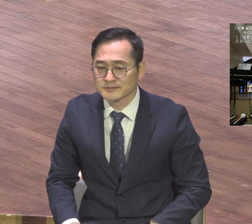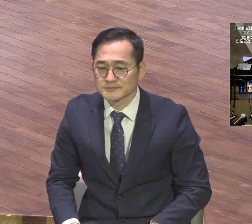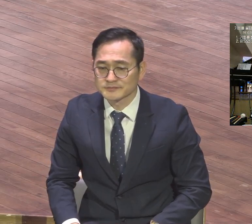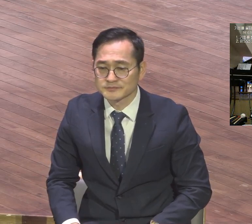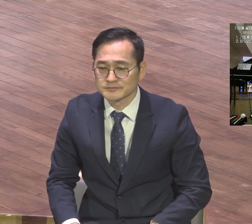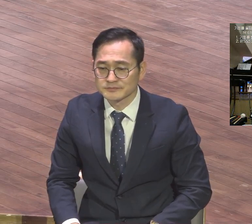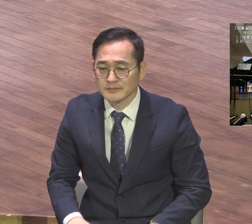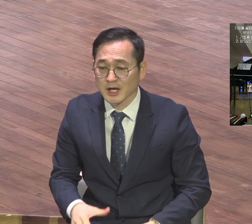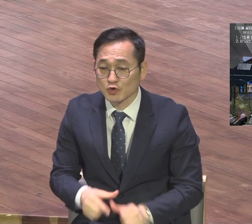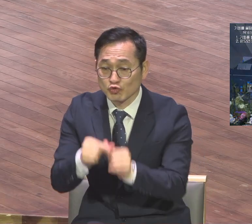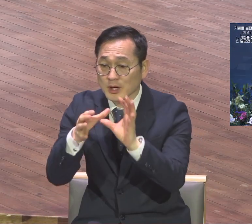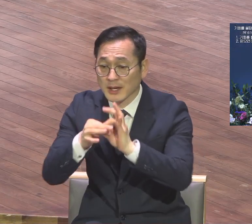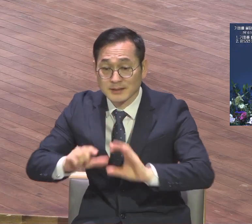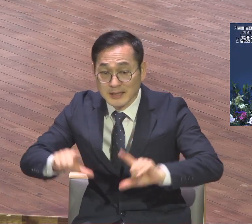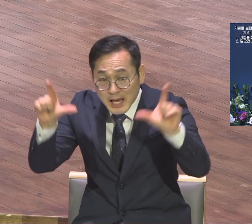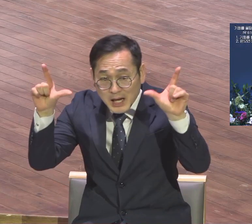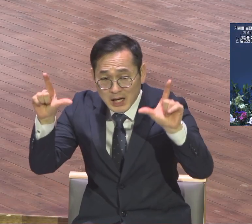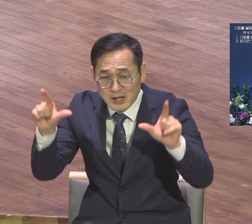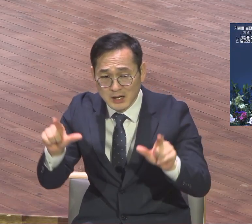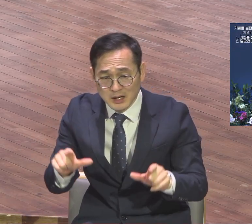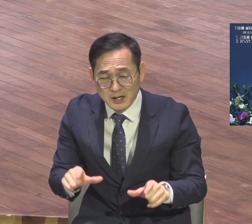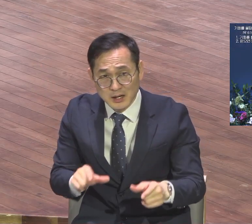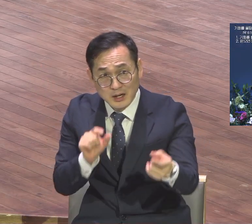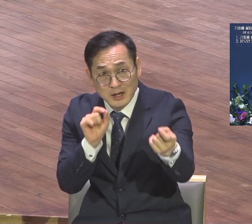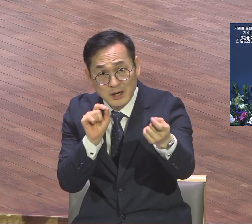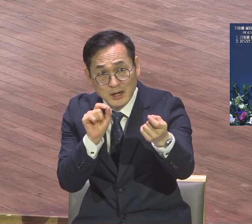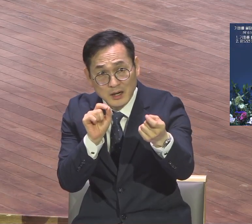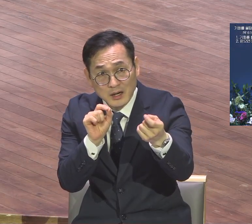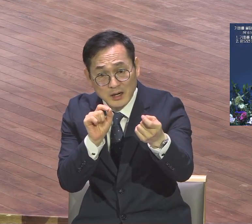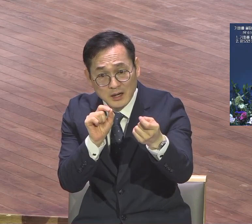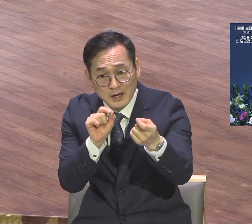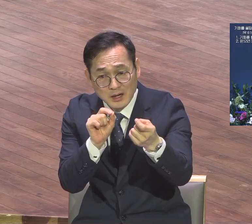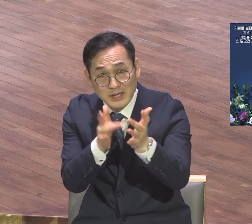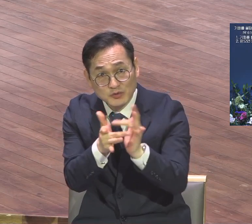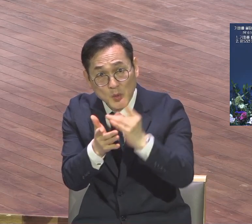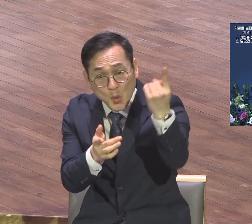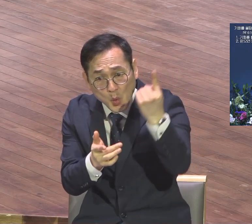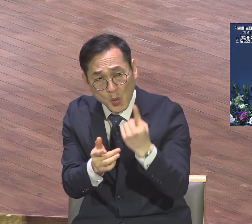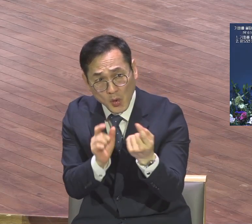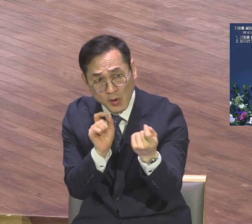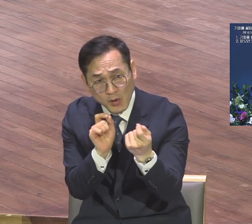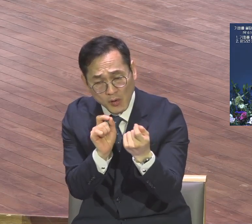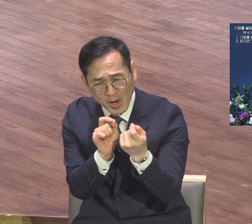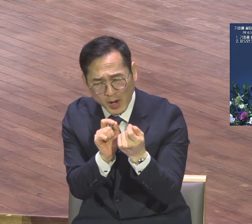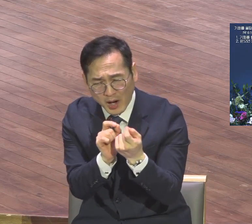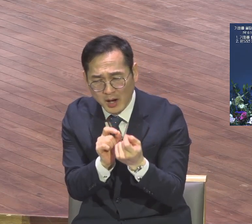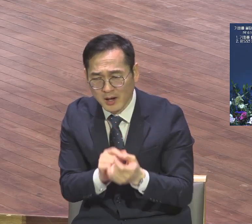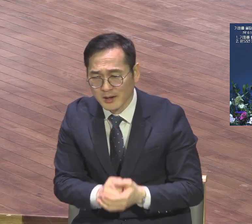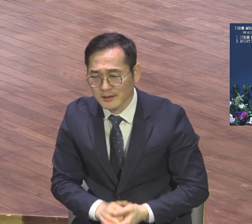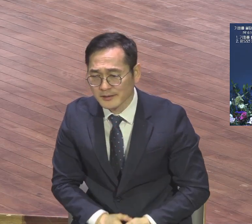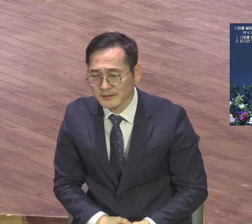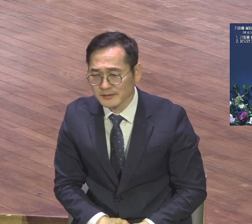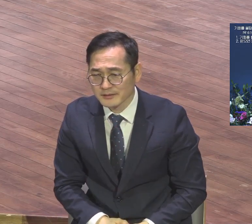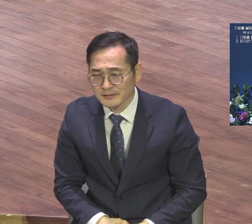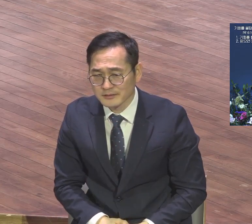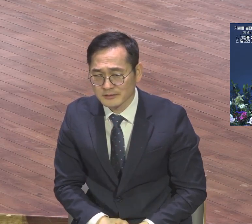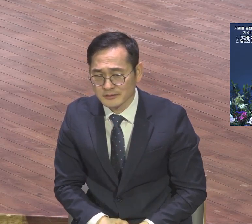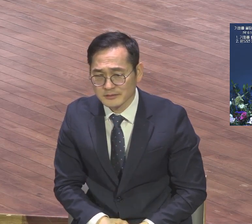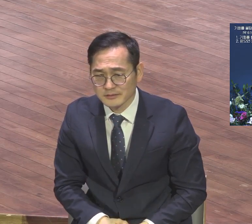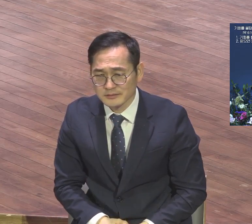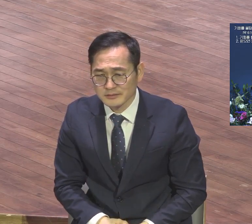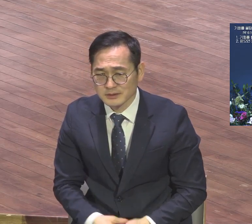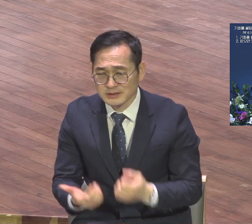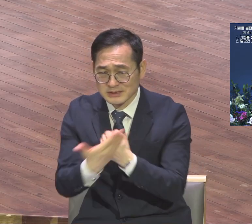구원의 날이 길지 않습니다. 여러분 바로 알아야 돼요. 영계 모든 성도들 은혜 받을 날이 길지